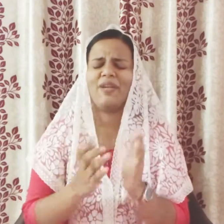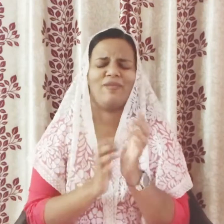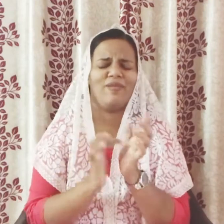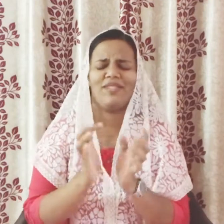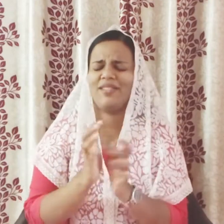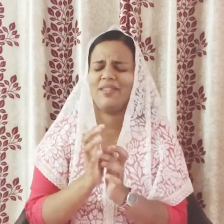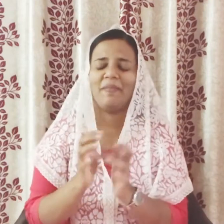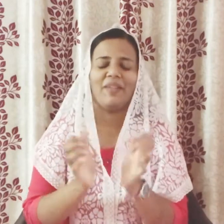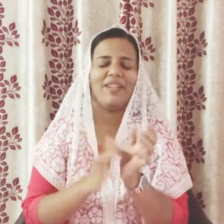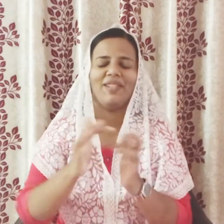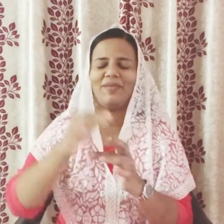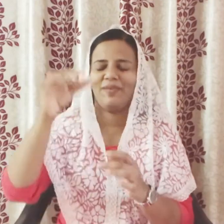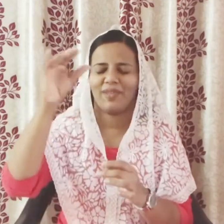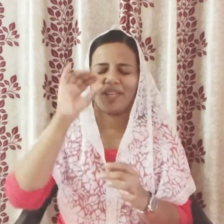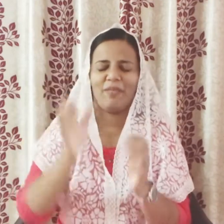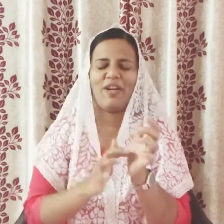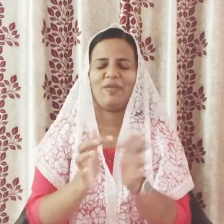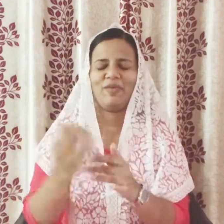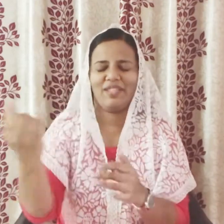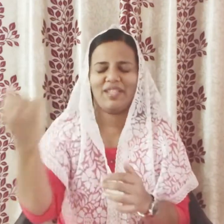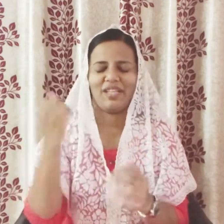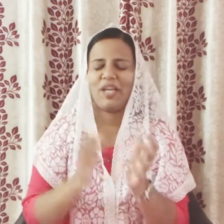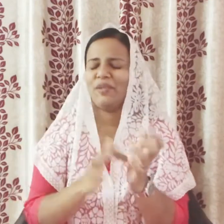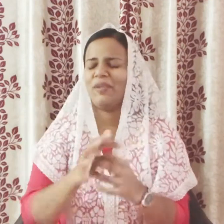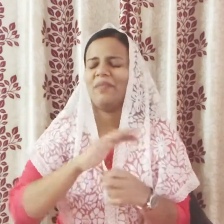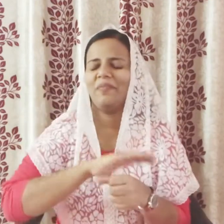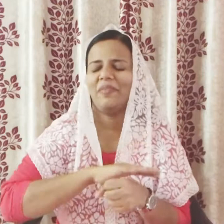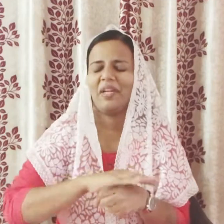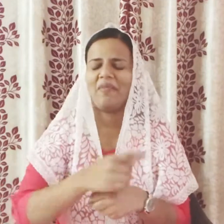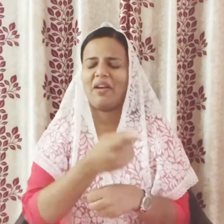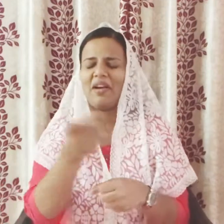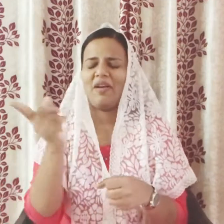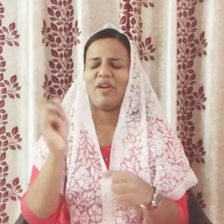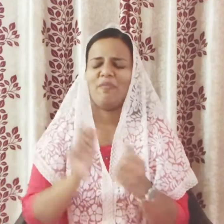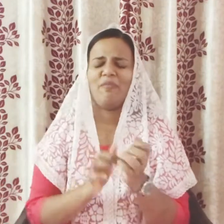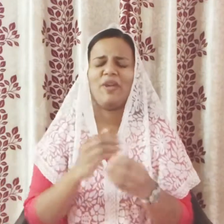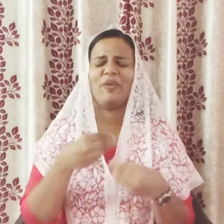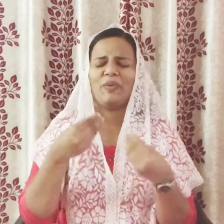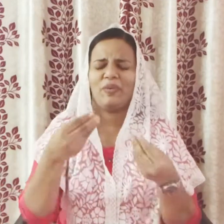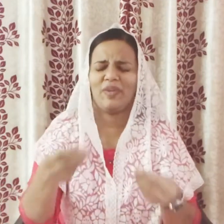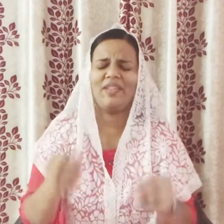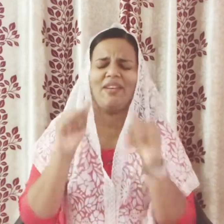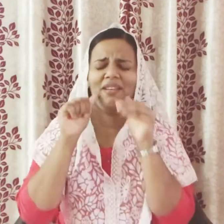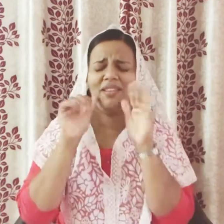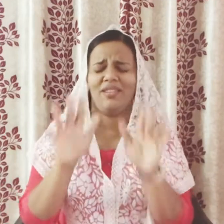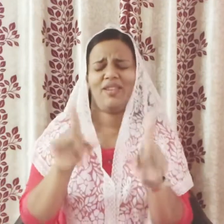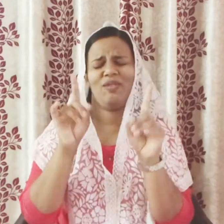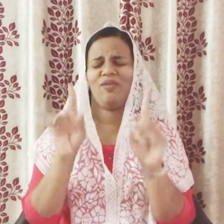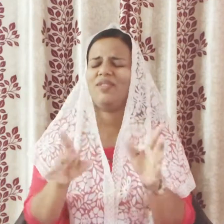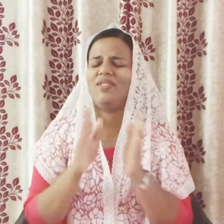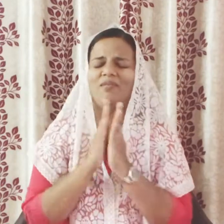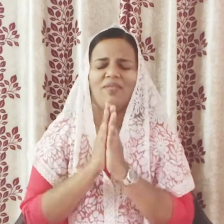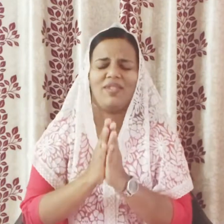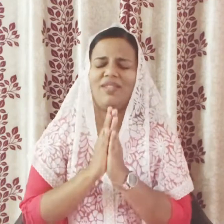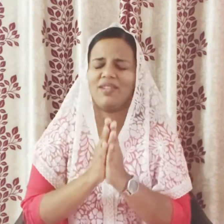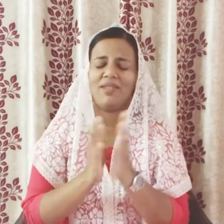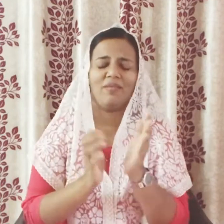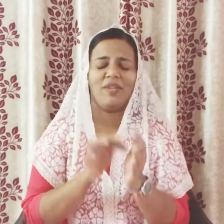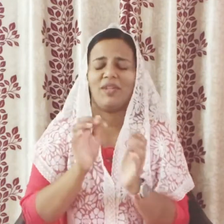താങ്ക് യു ജീസസ്. അങ്ങയുടെ കൃപ, അങ്ങയുടെ ശക്തി, അങ്ങയുടെ നിറവ് തൻ്റെ ജനത്തിൻ്റെ മേൽ പകർന്ന് അവരെ അനുഗ്രഹിക്കുമാറാകണമെന്ന് പ്രാർത്ഥിക്കുന്നു. കർത്താവേ, തൻ്റെ